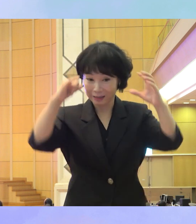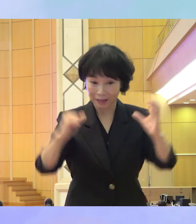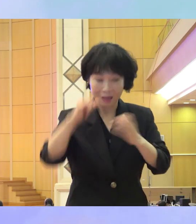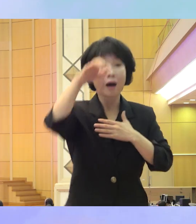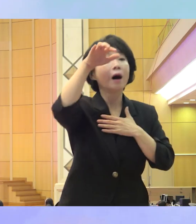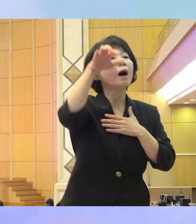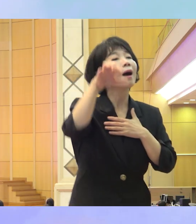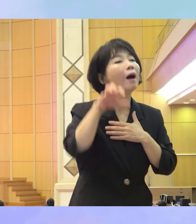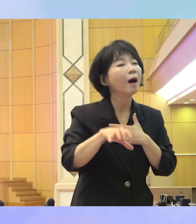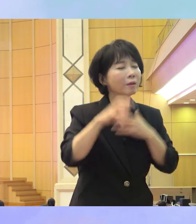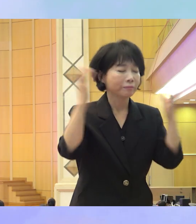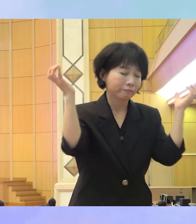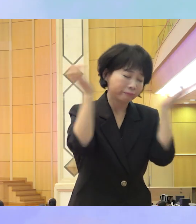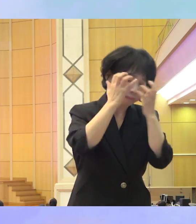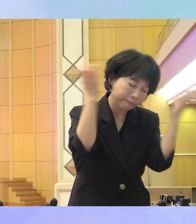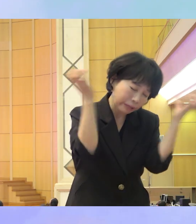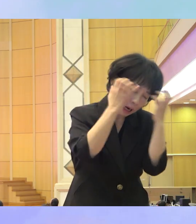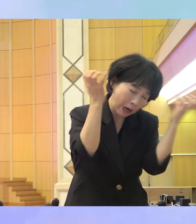세상에서